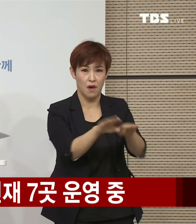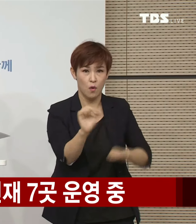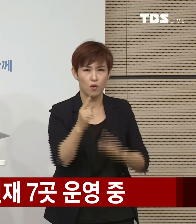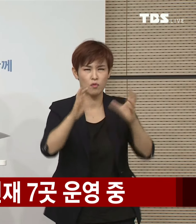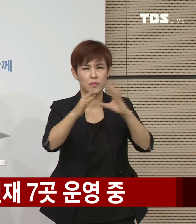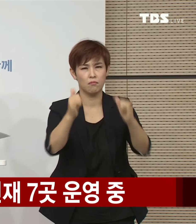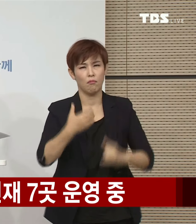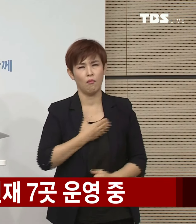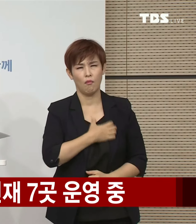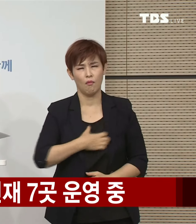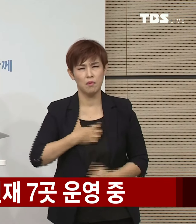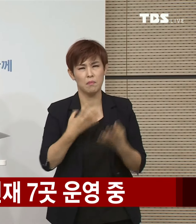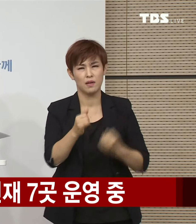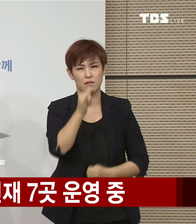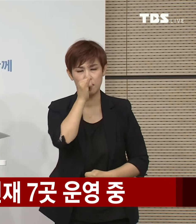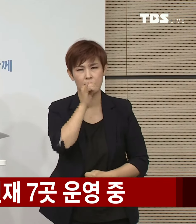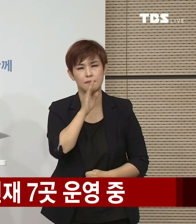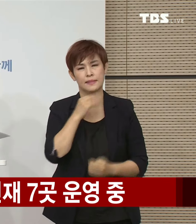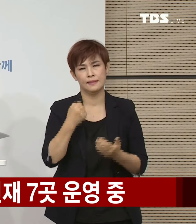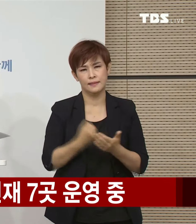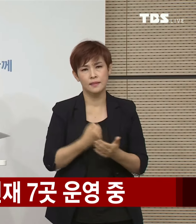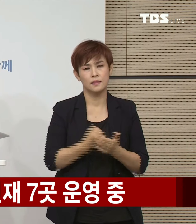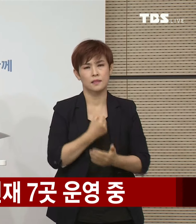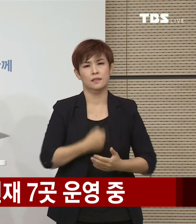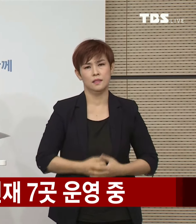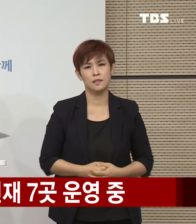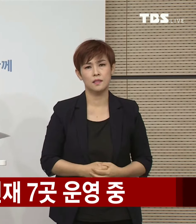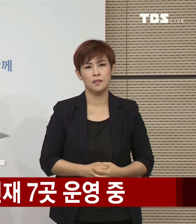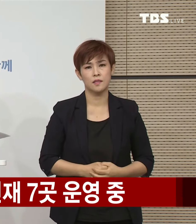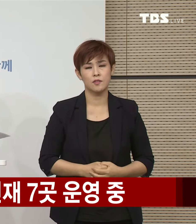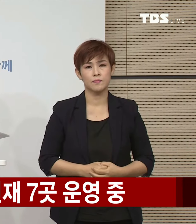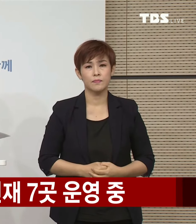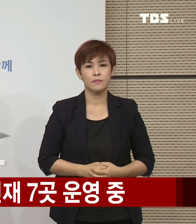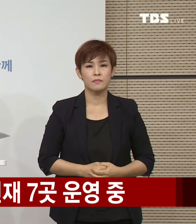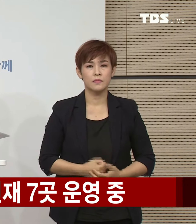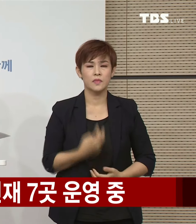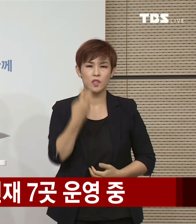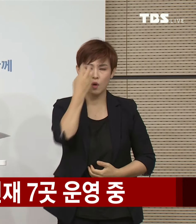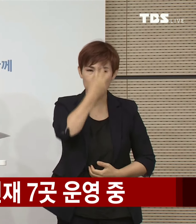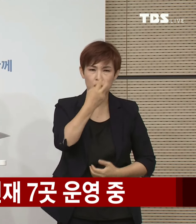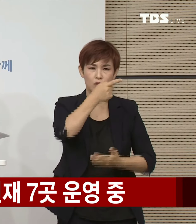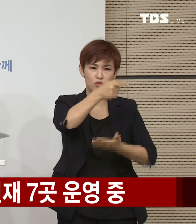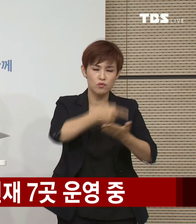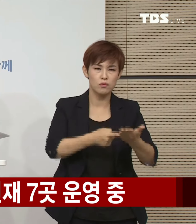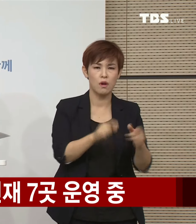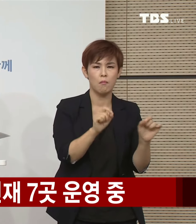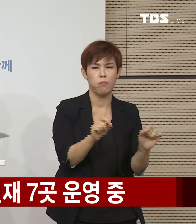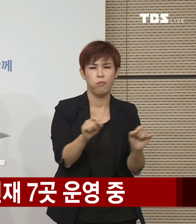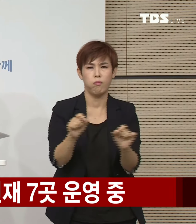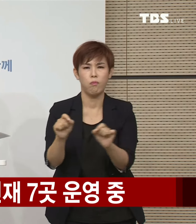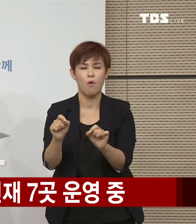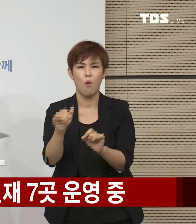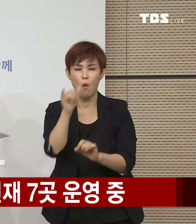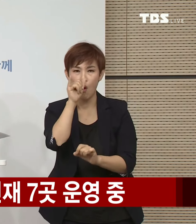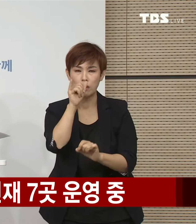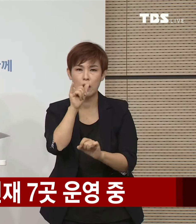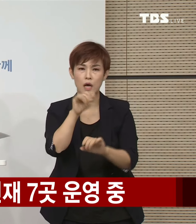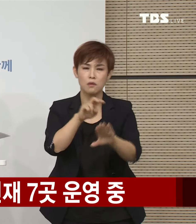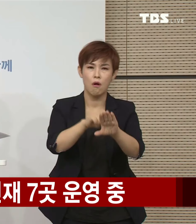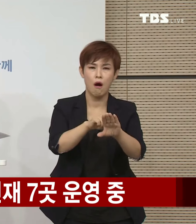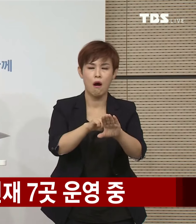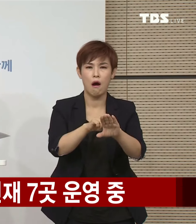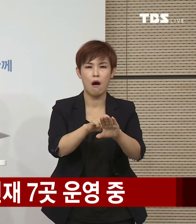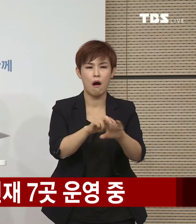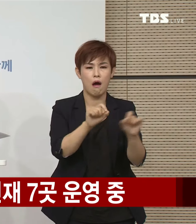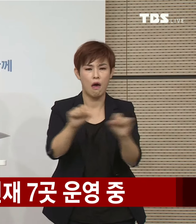상황에 대하여 안타깝게 생각합니다. 검진, 수술의 연기 등 진료의 차질이 벌어져